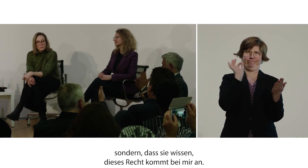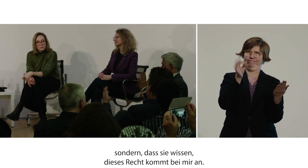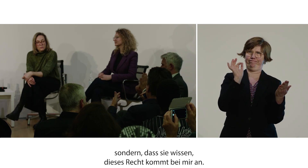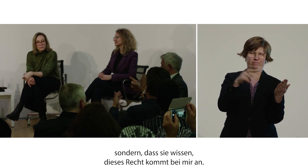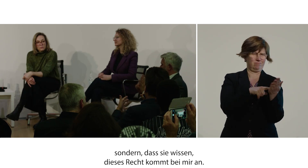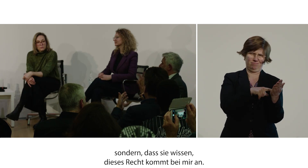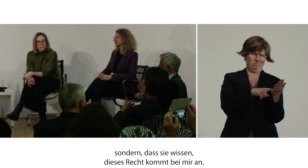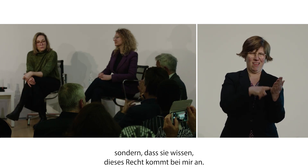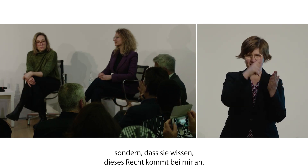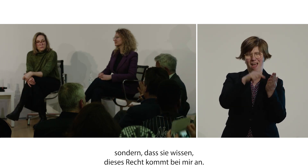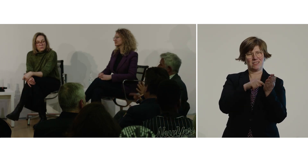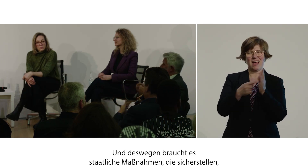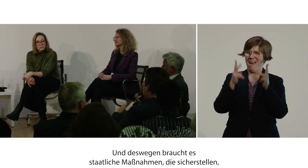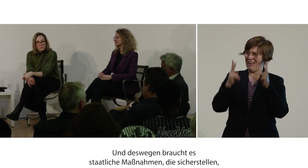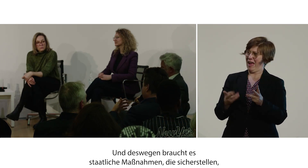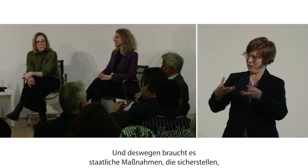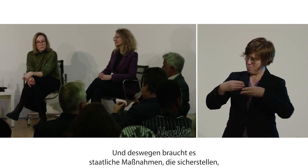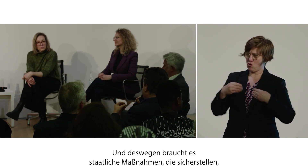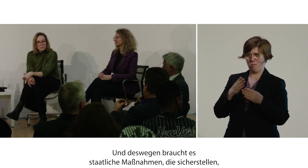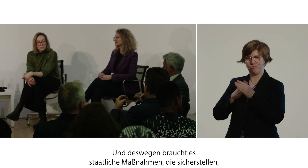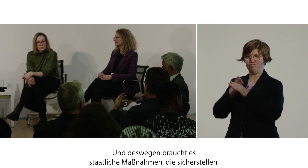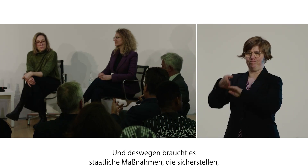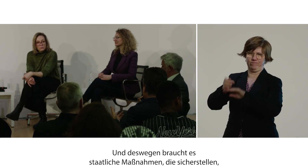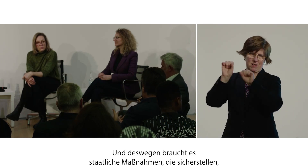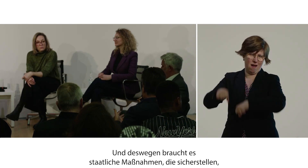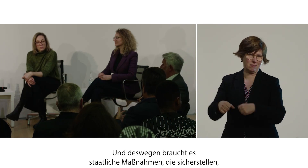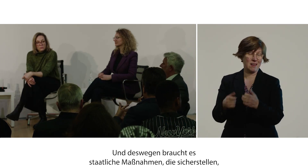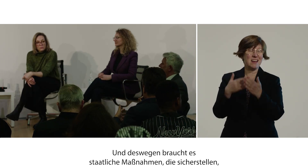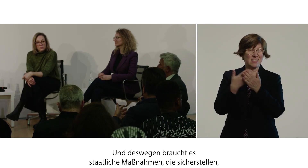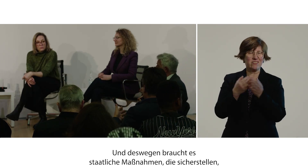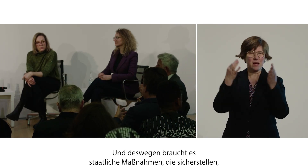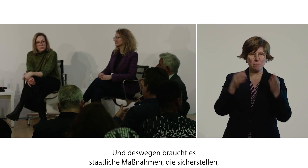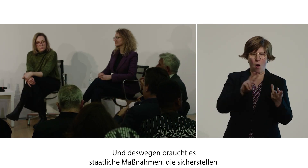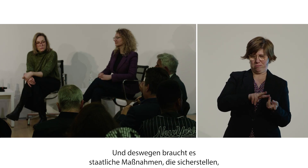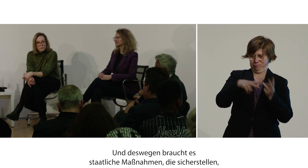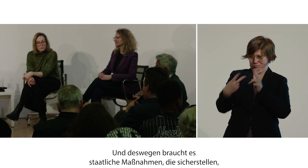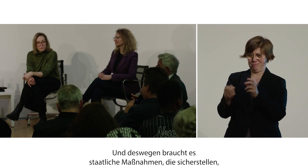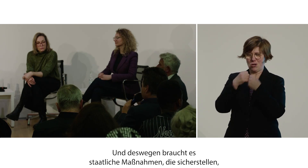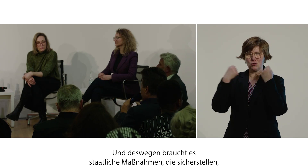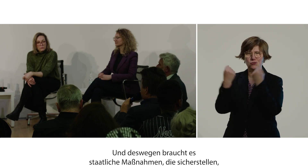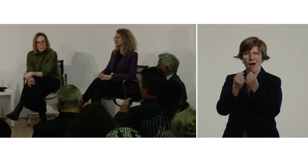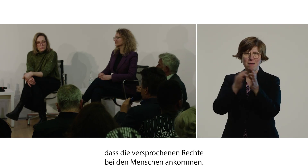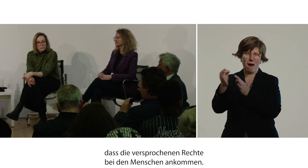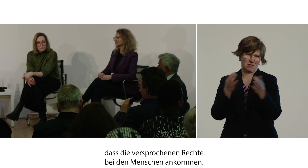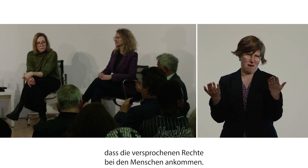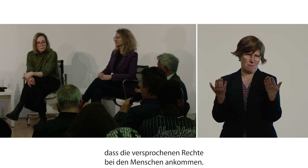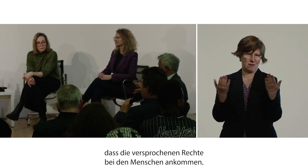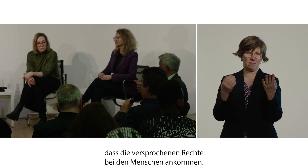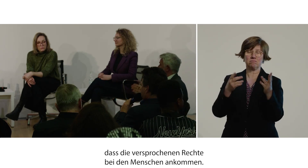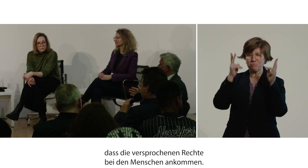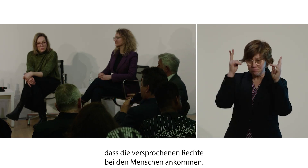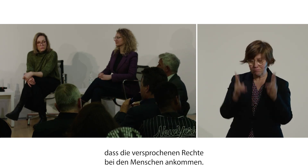sondern dass sie wissen, dieses Recht kommt bei mir an. Und deswegen braucht es Maßnahmen, staatliche Maßnahmen, die sicherstellen, dass die